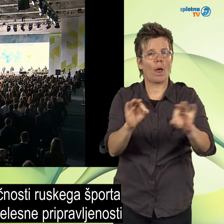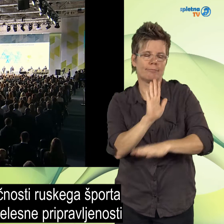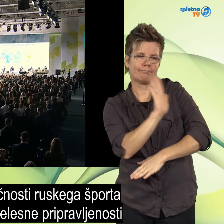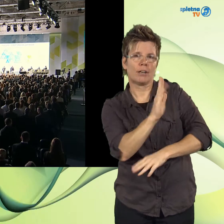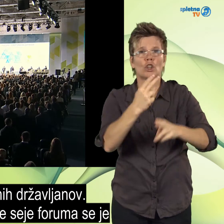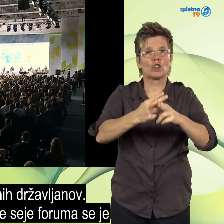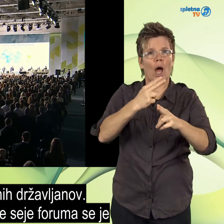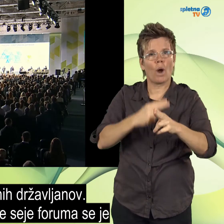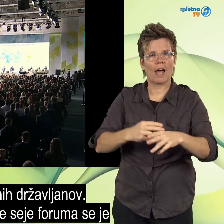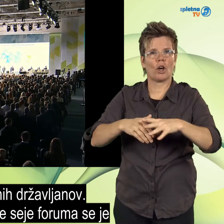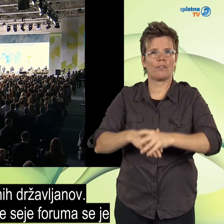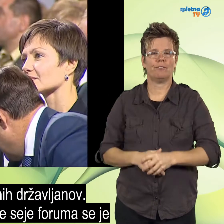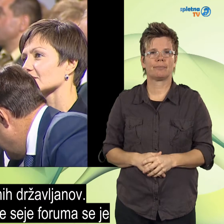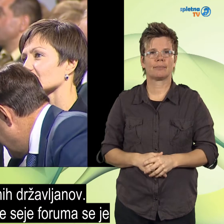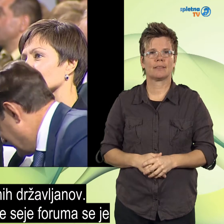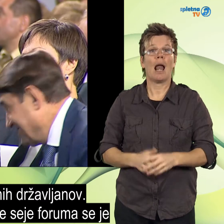državljanov.